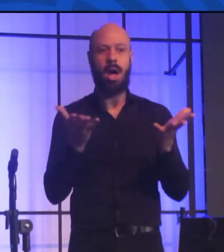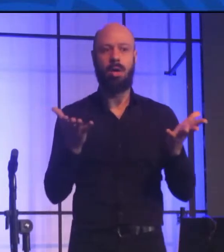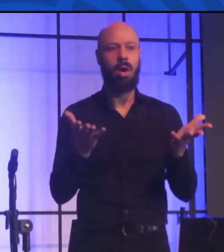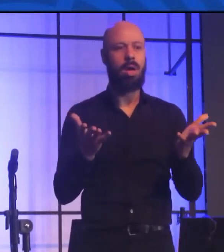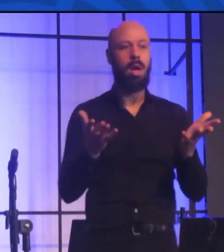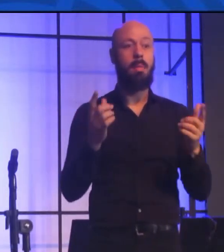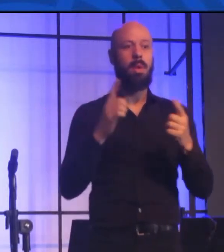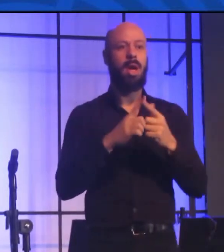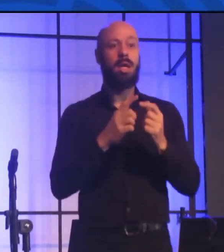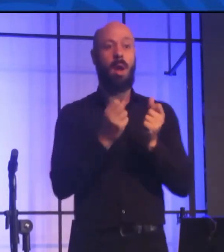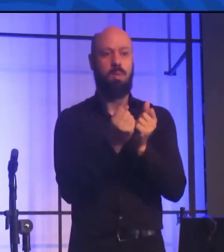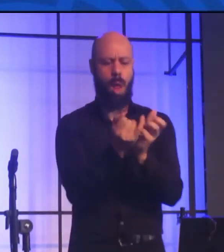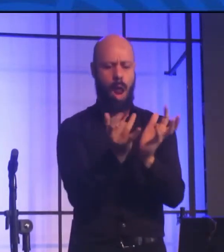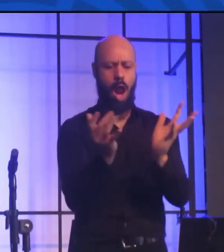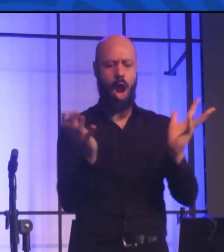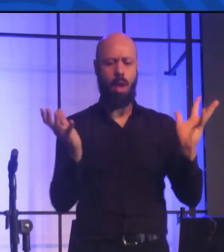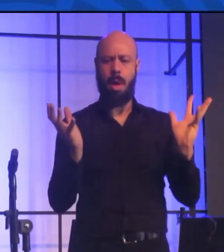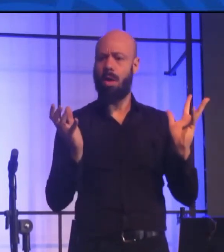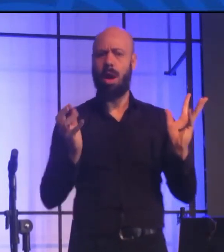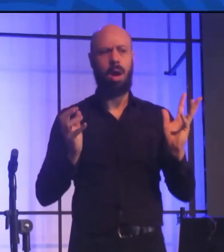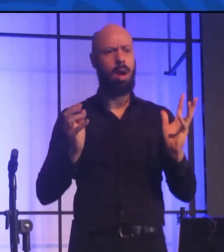reclamando porque tem gente demais.